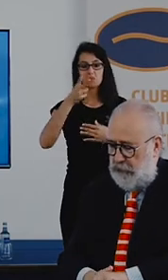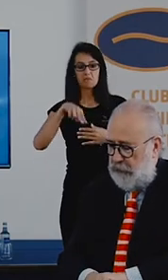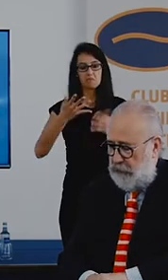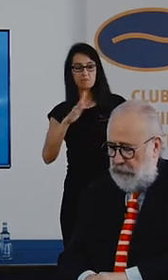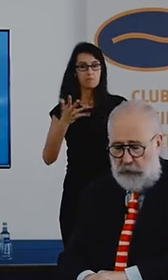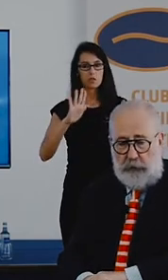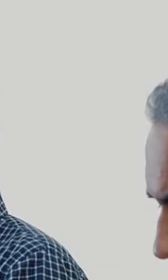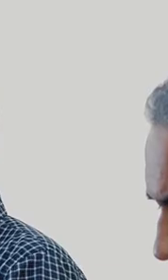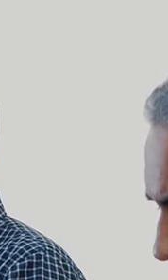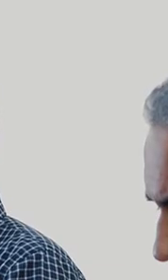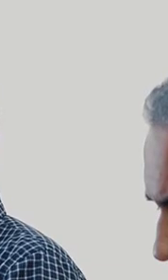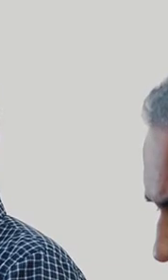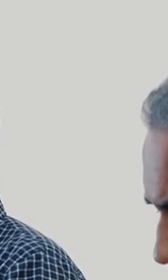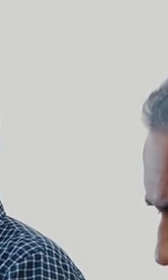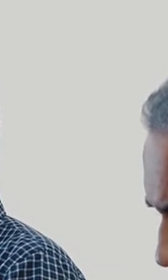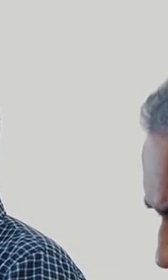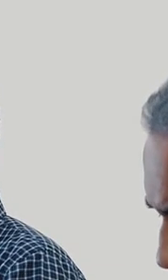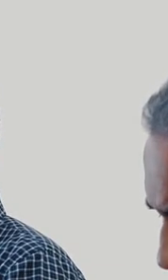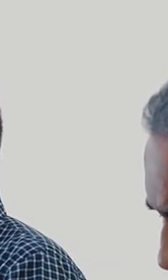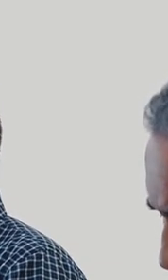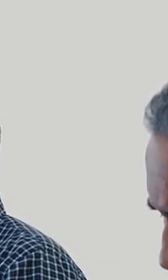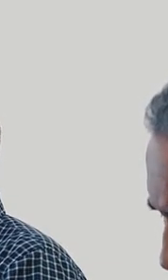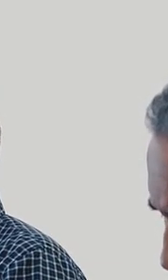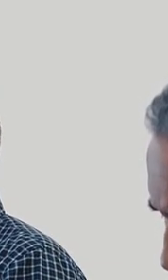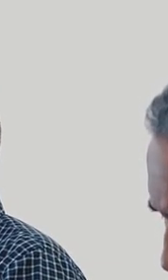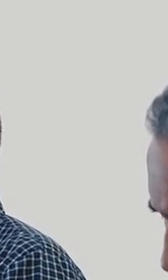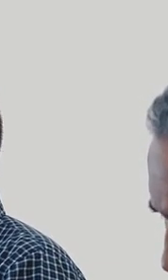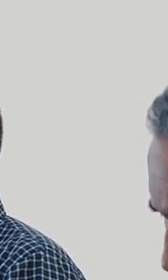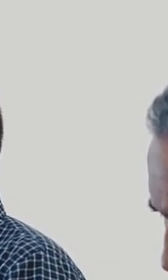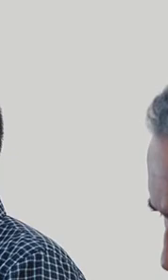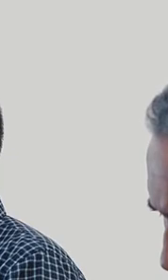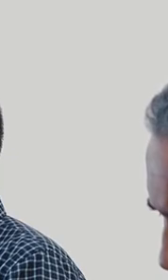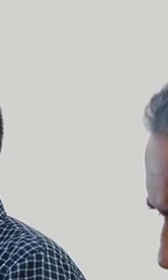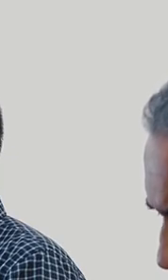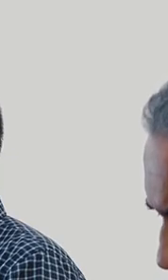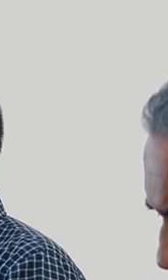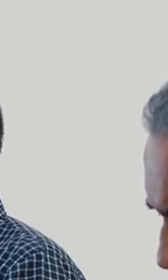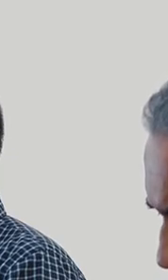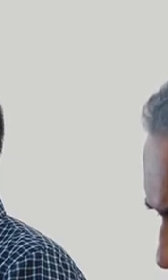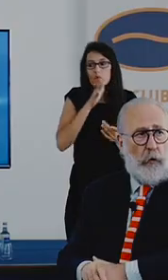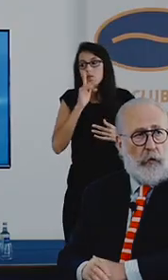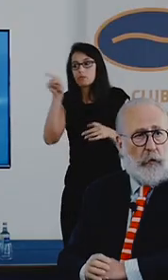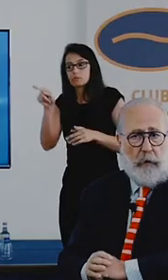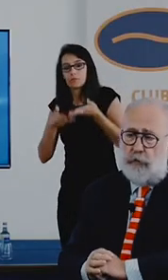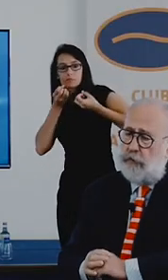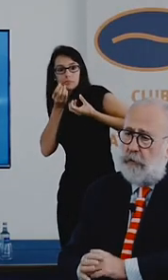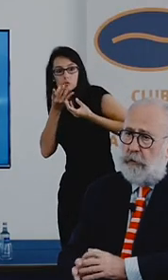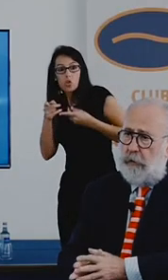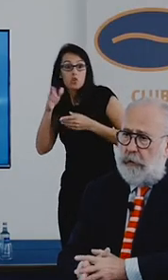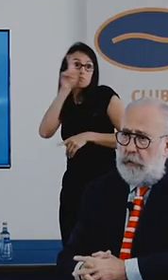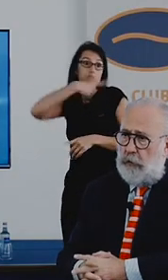mismo, para este tema concreto. No os voy a hablar del Camino, porque el Camino os va a hablar evidentemente el que es el creador. Nosotros